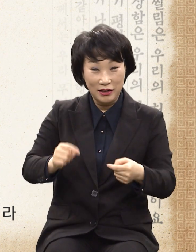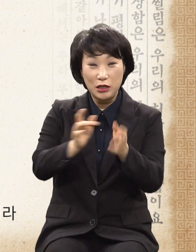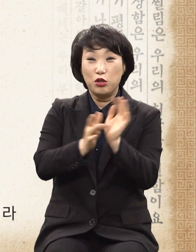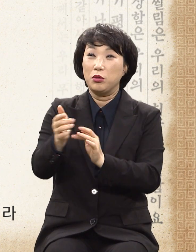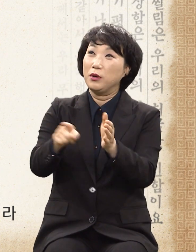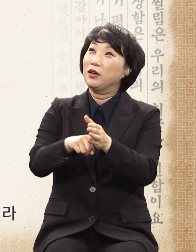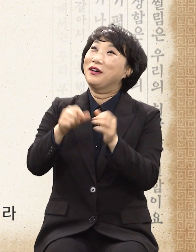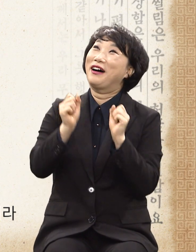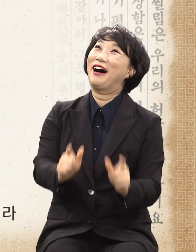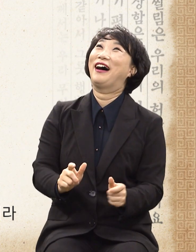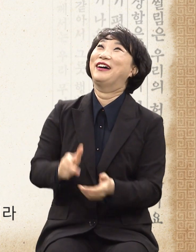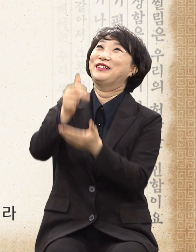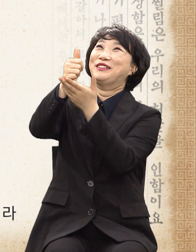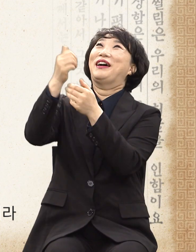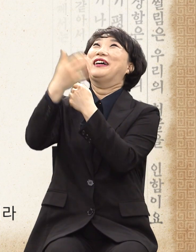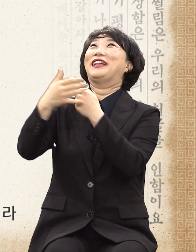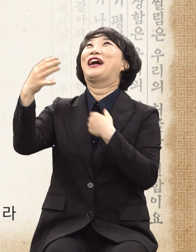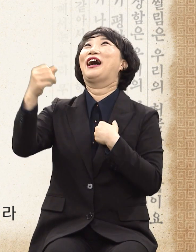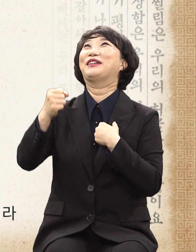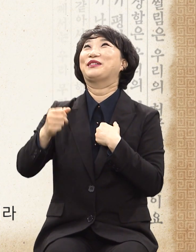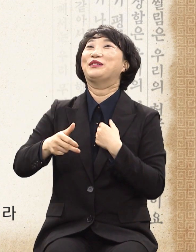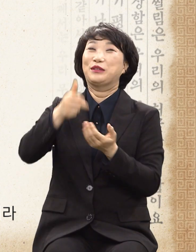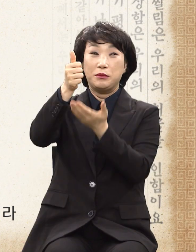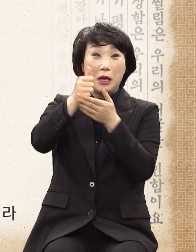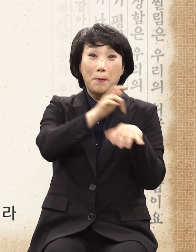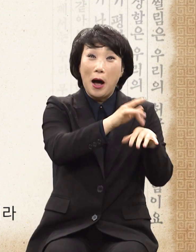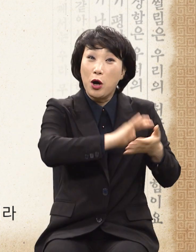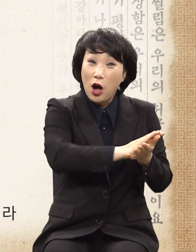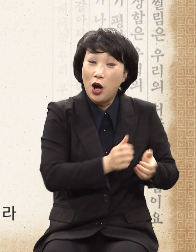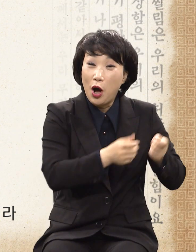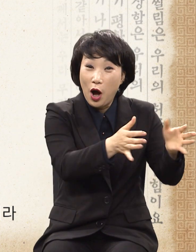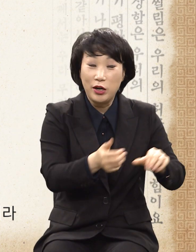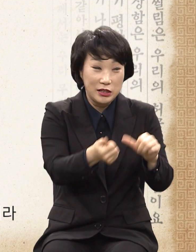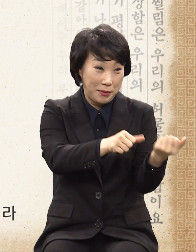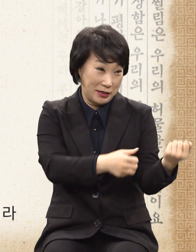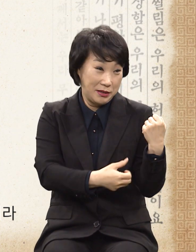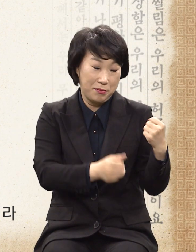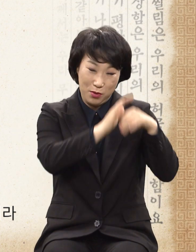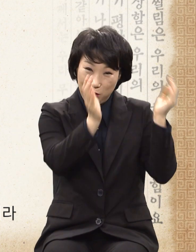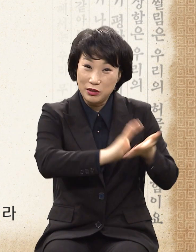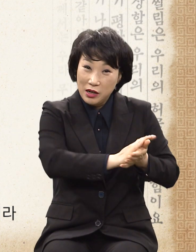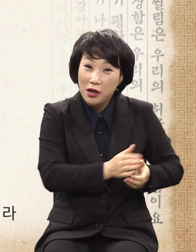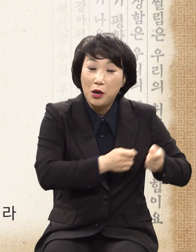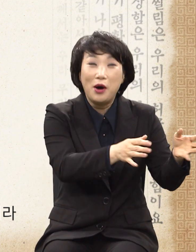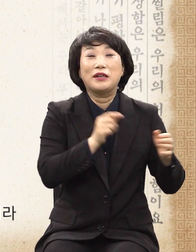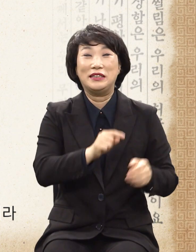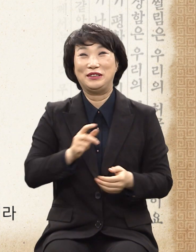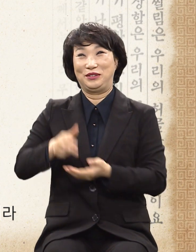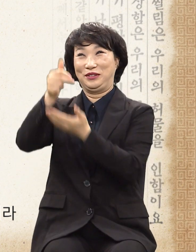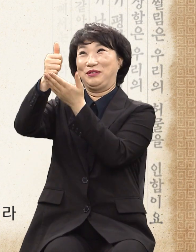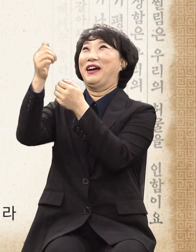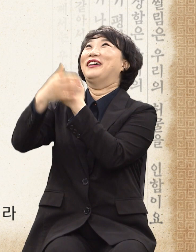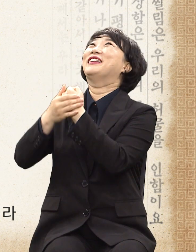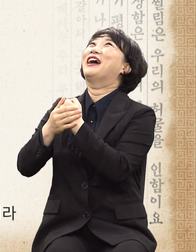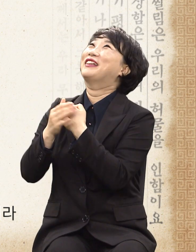있는 주님의 은혜로 주님이 마귀를 멸하시고 사망의 세력을 파괴하신 은혜라 이